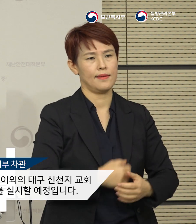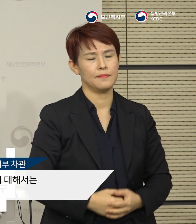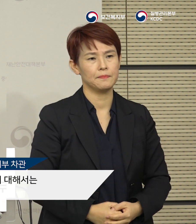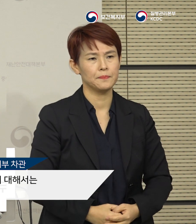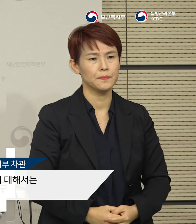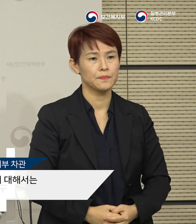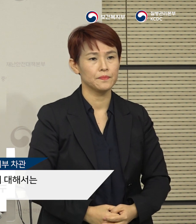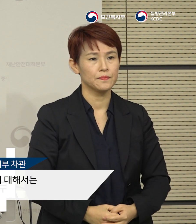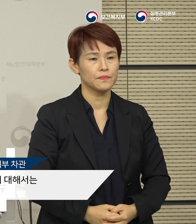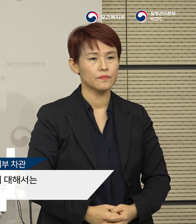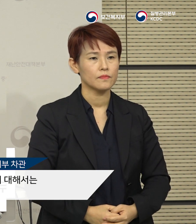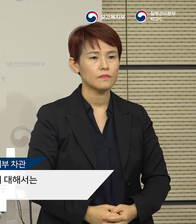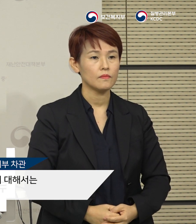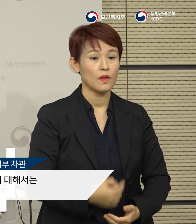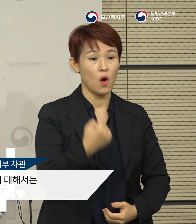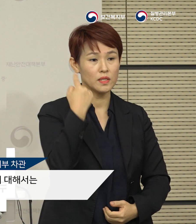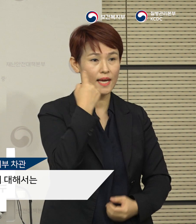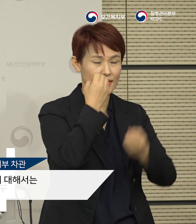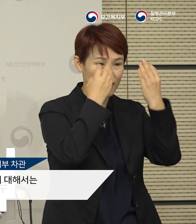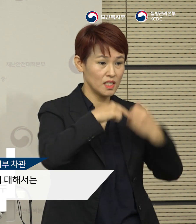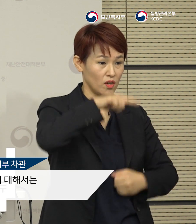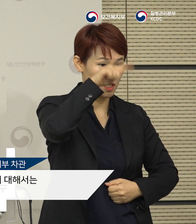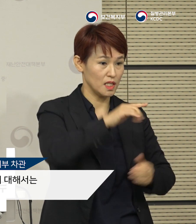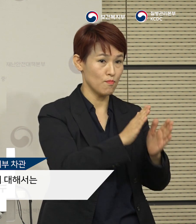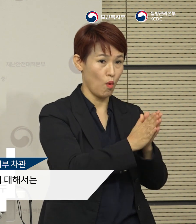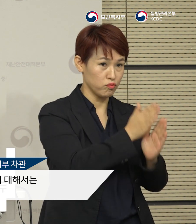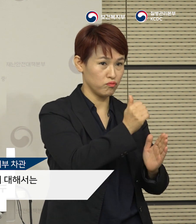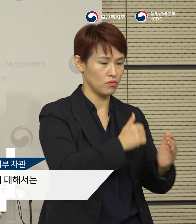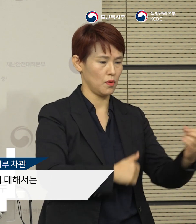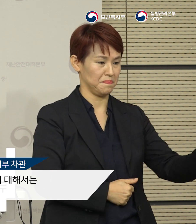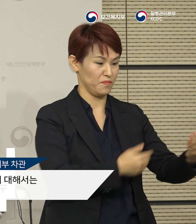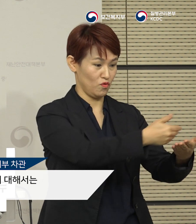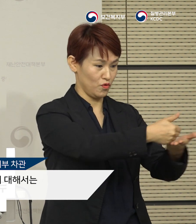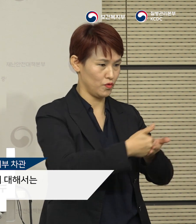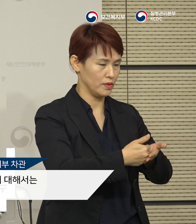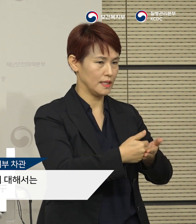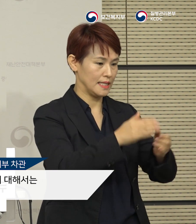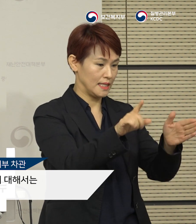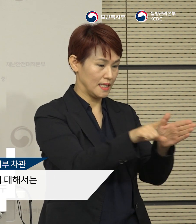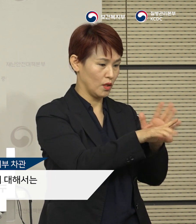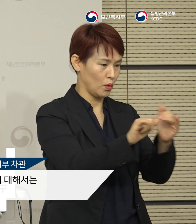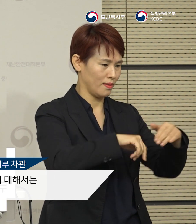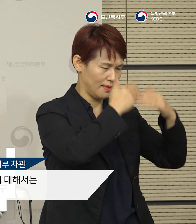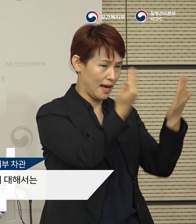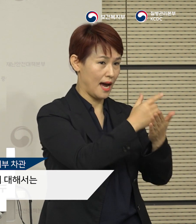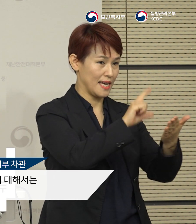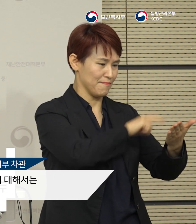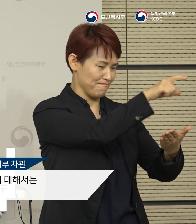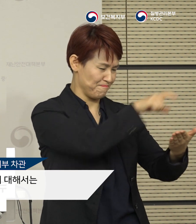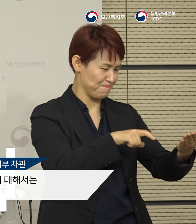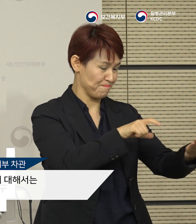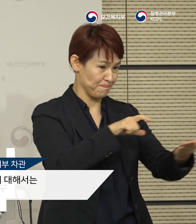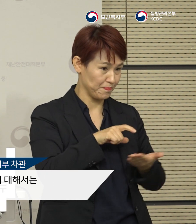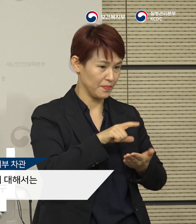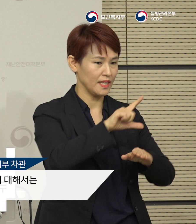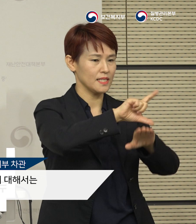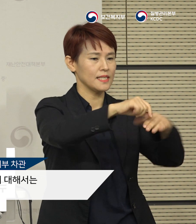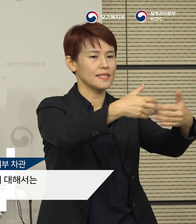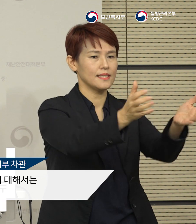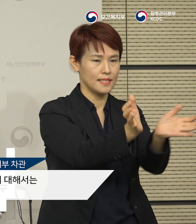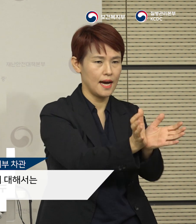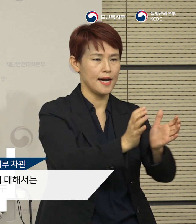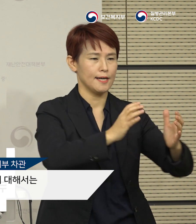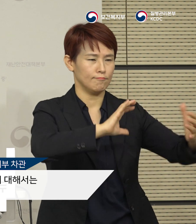예정입니다. 어제 신천지 본부로부터 제공받은 신도 전체 명단에 대해서는 지자체와